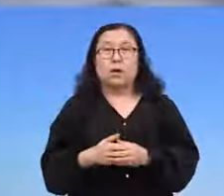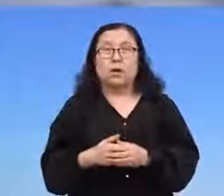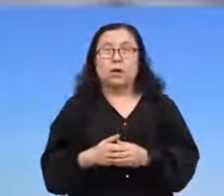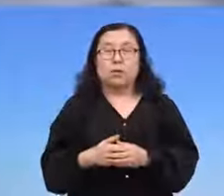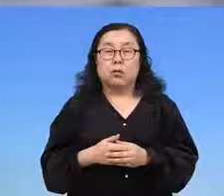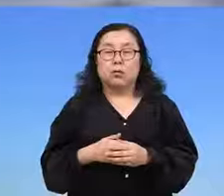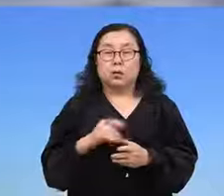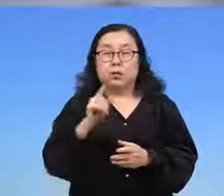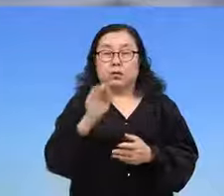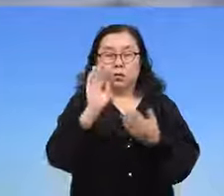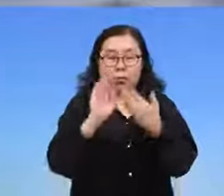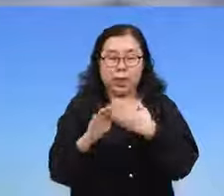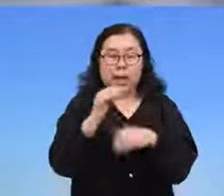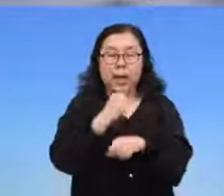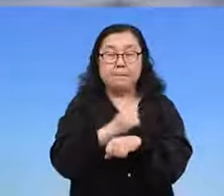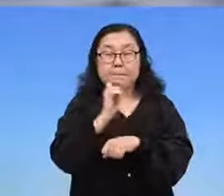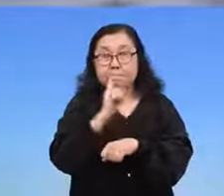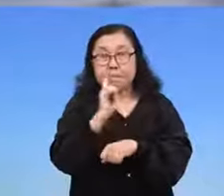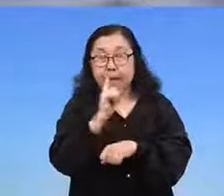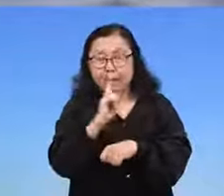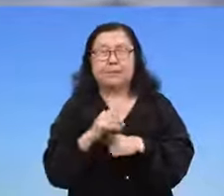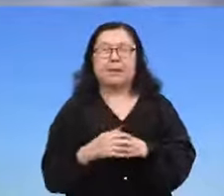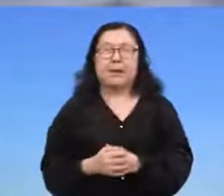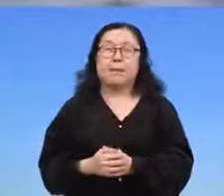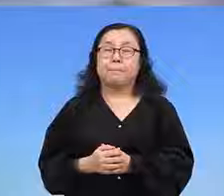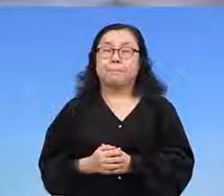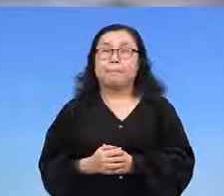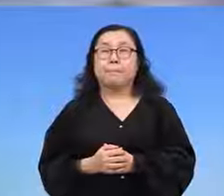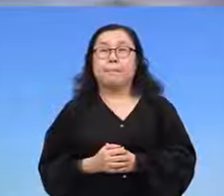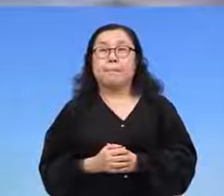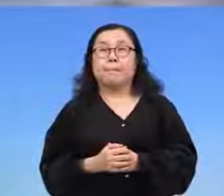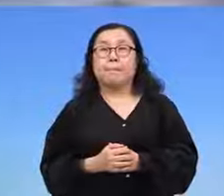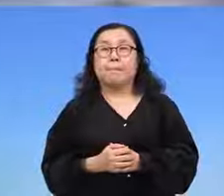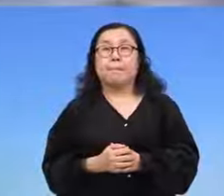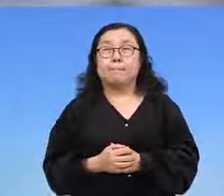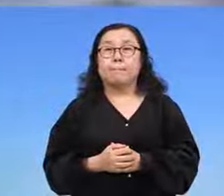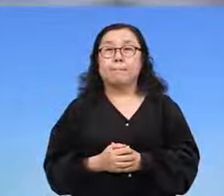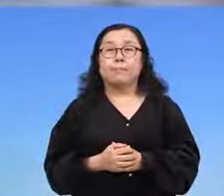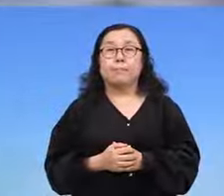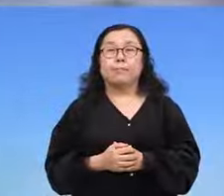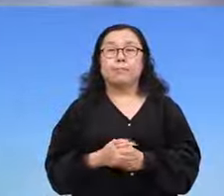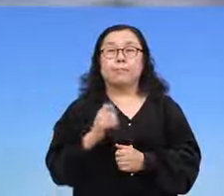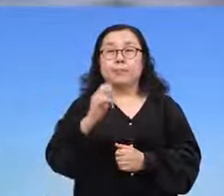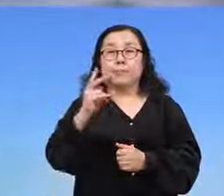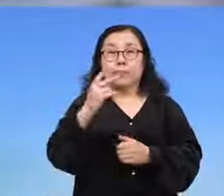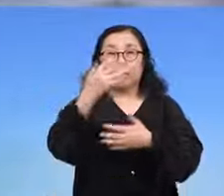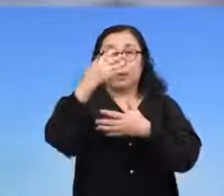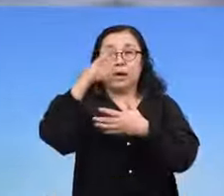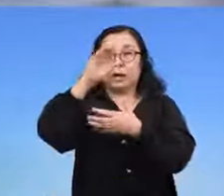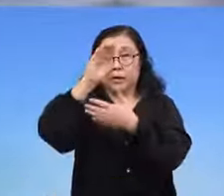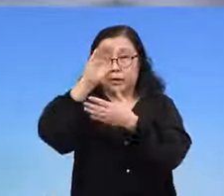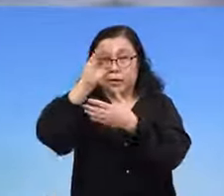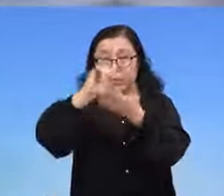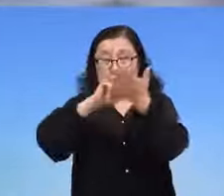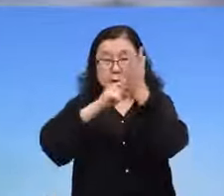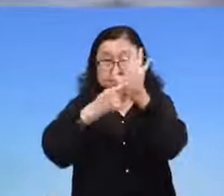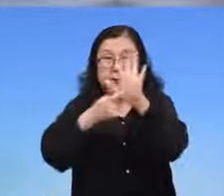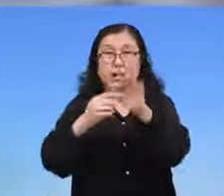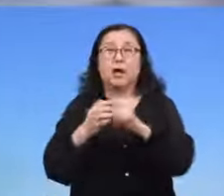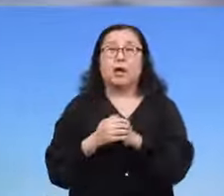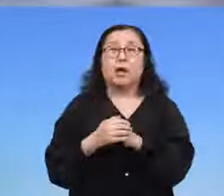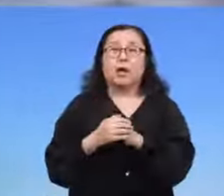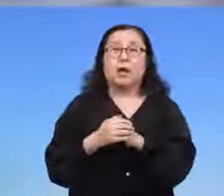요 근래에도 제가 이것을 다시 옮겨 적고 참 이것을 묵상하는 시간을 가졌는데 화면으로도 제가 이것을 좀 띄워 부탁을